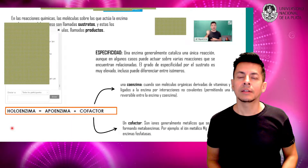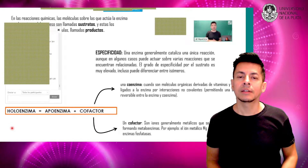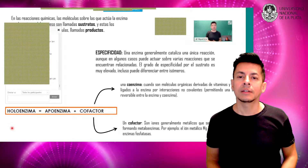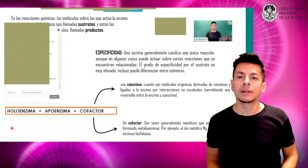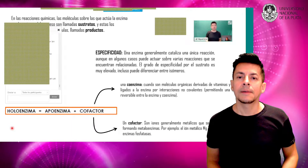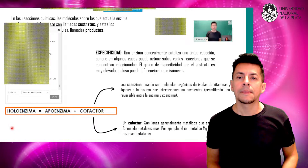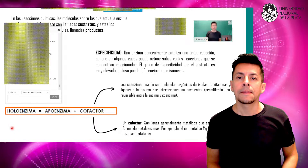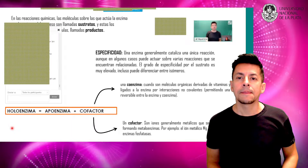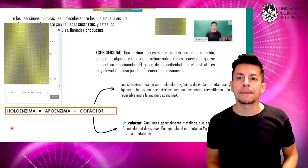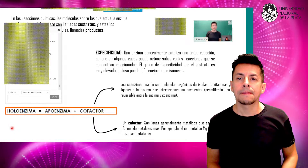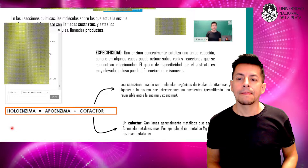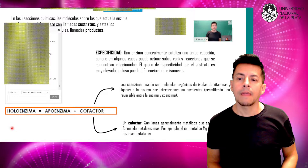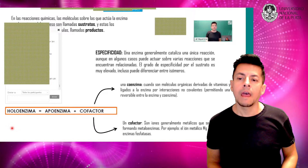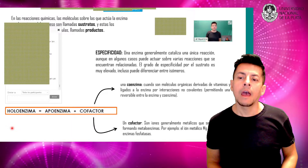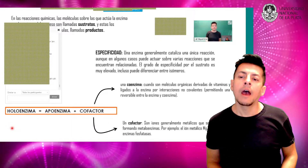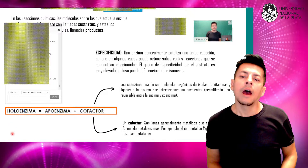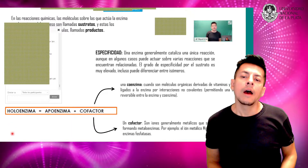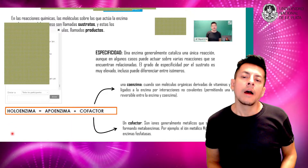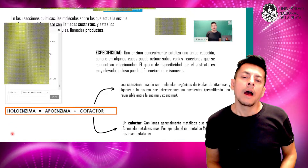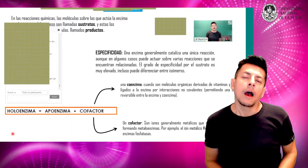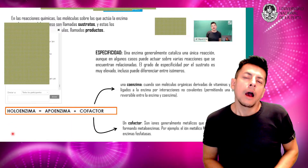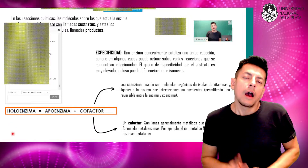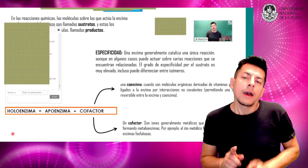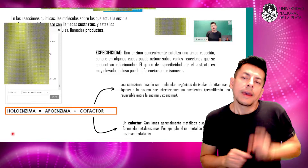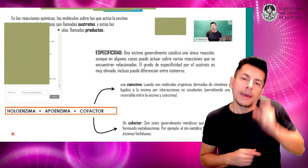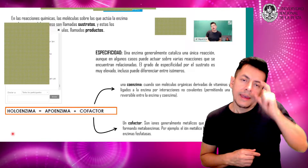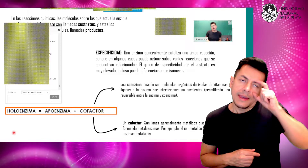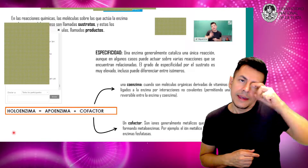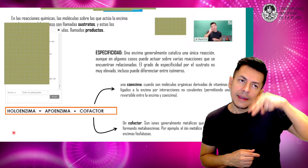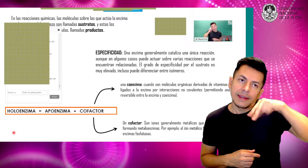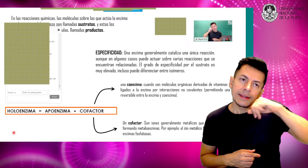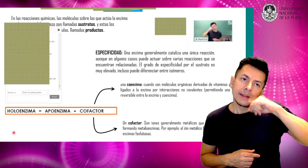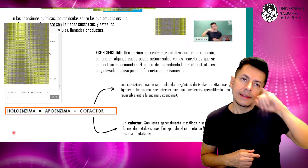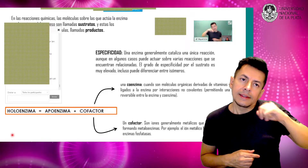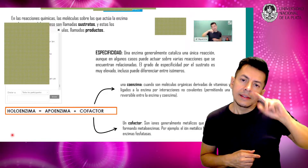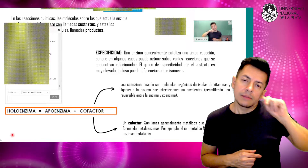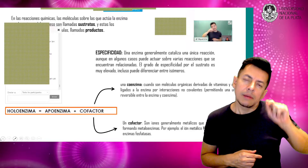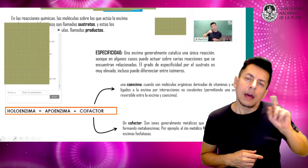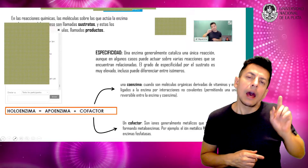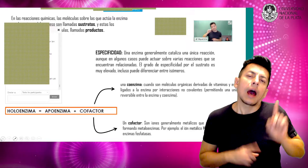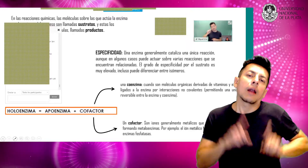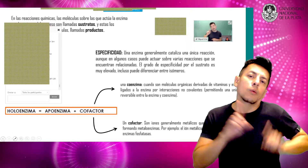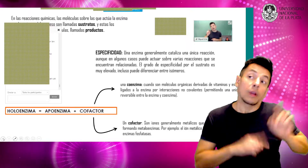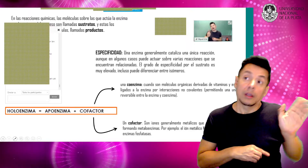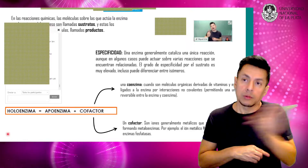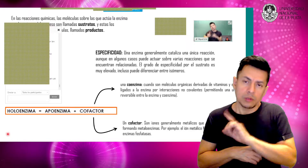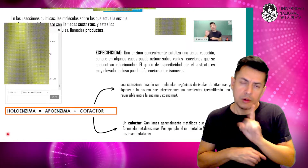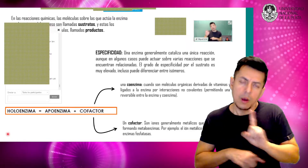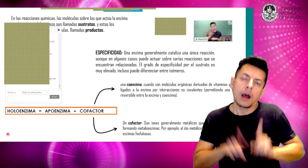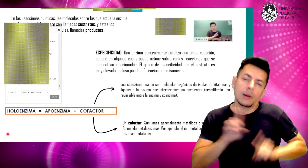Solo algunas enzimas necesitan un cofactor o una coenzima para funcionar, no todas.